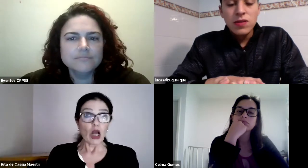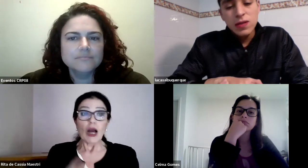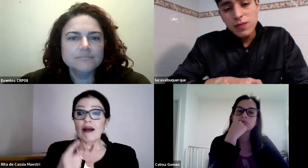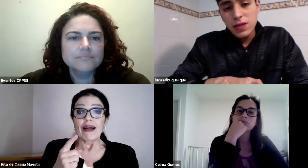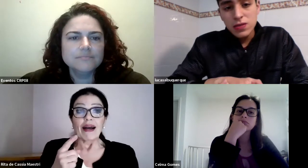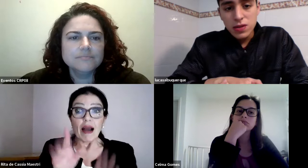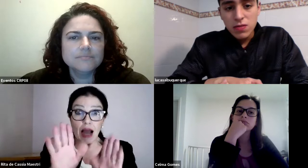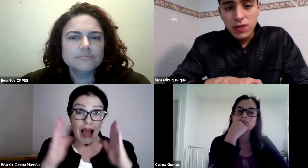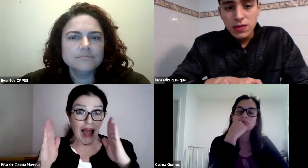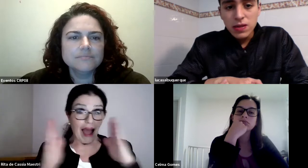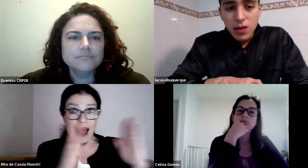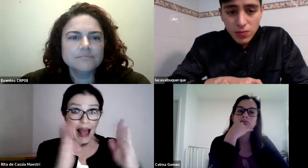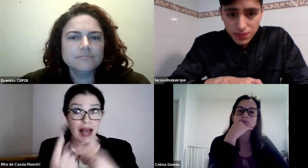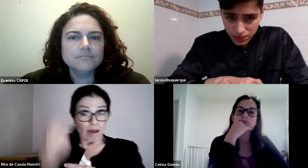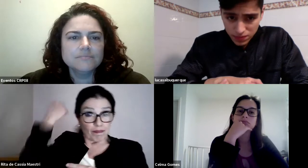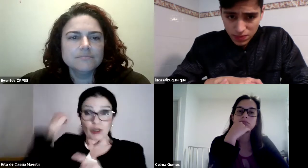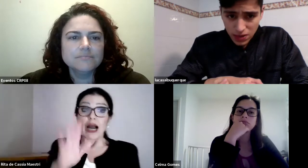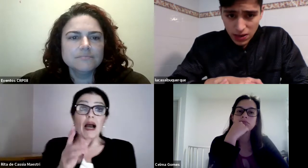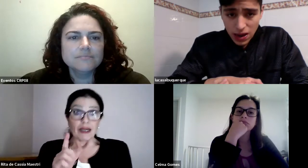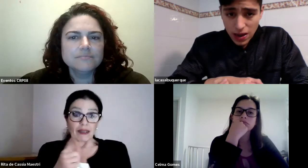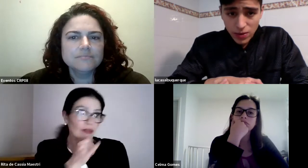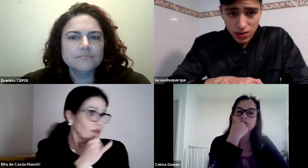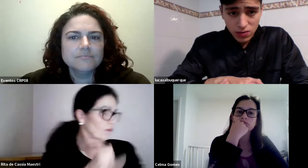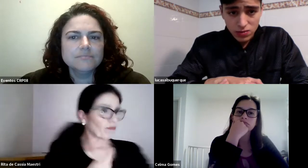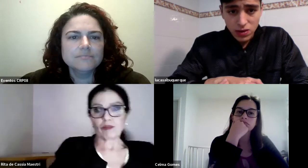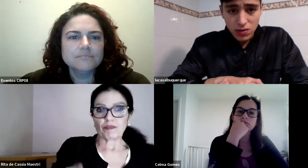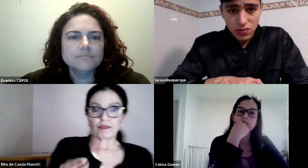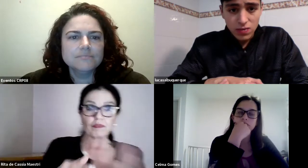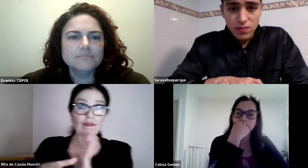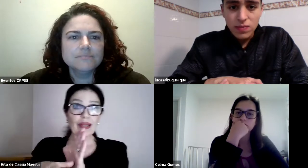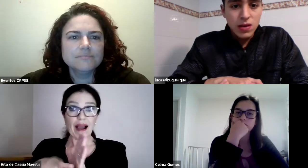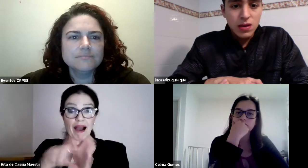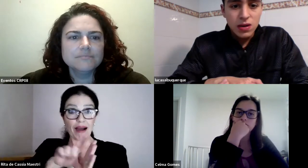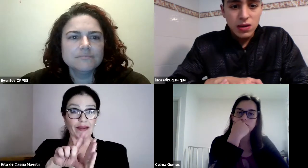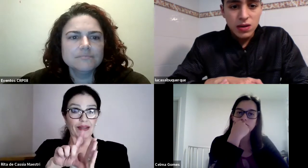tinham muitas limitações na compreensão. Na época, quando